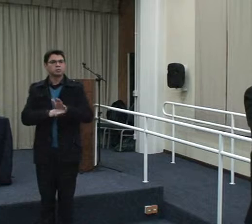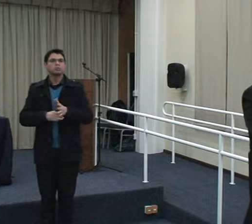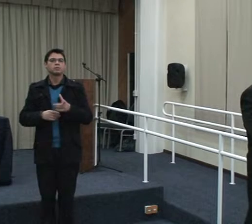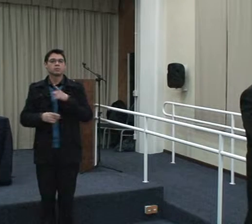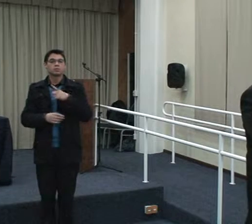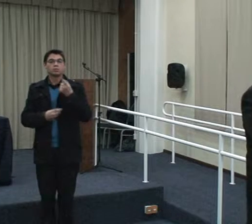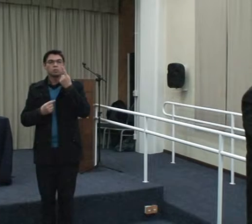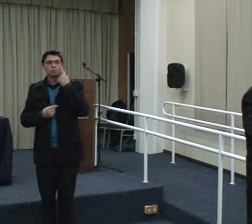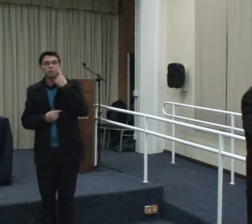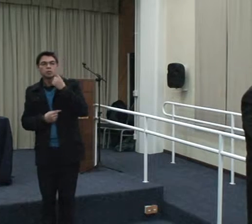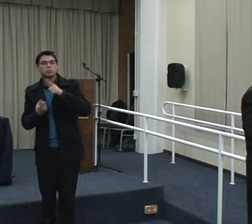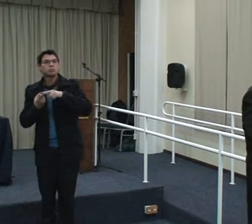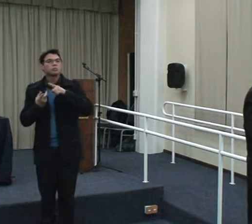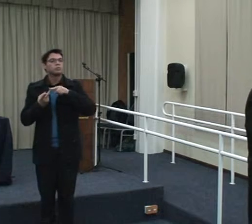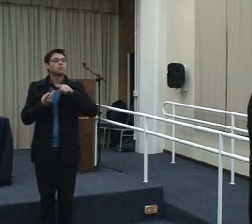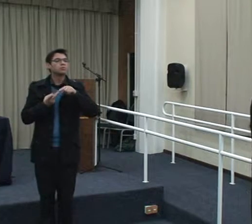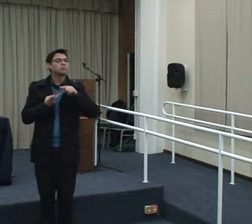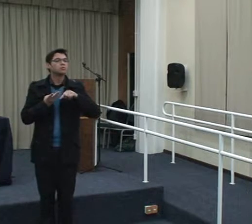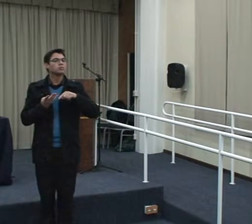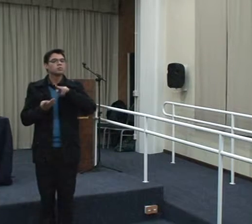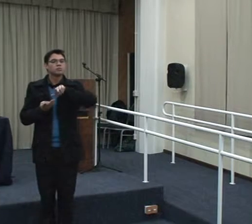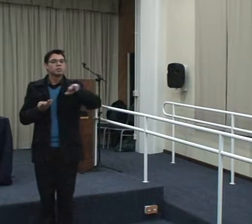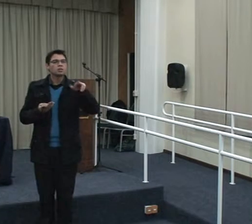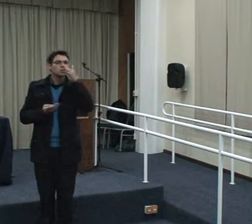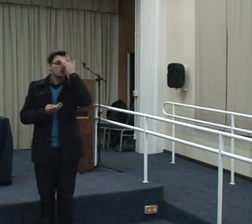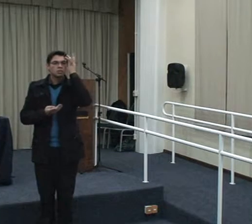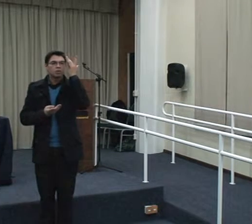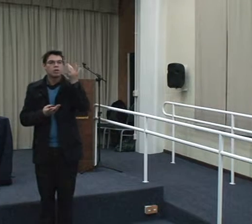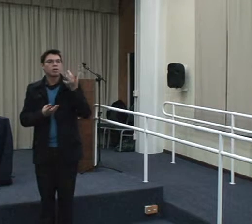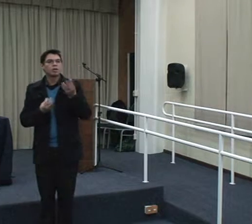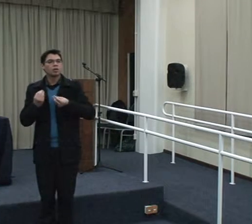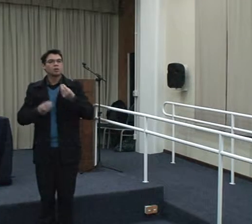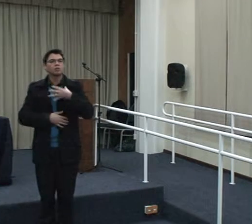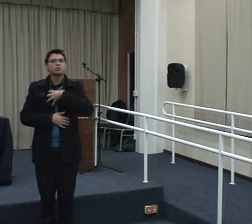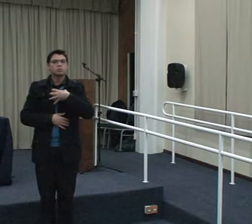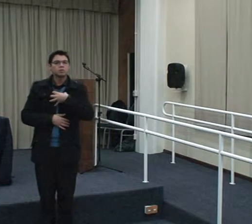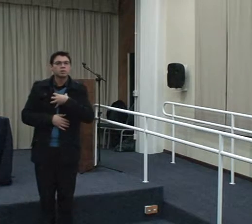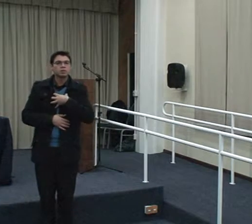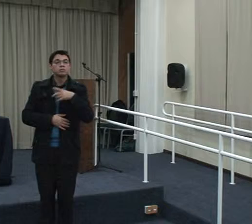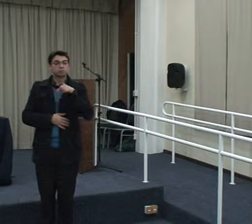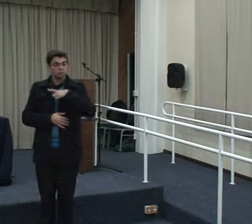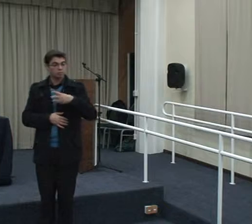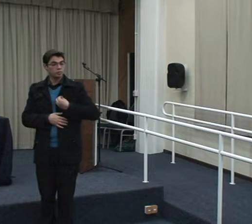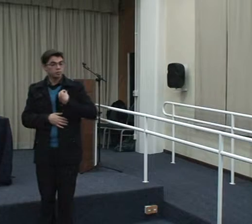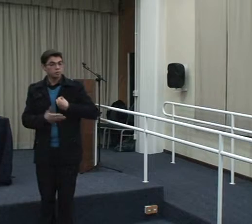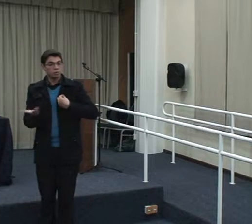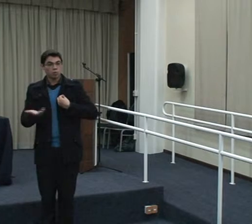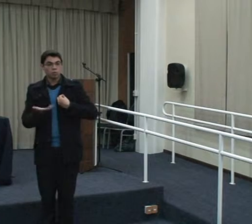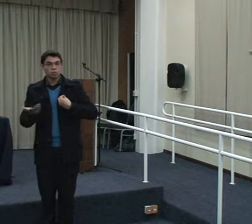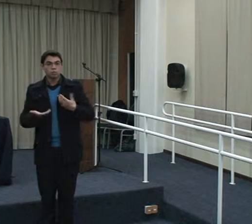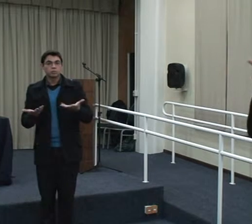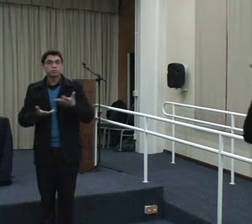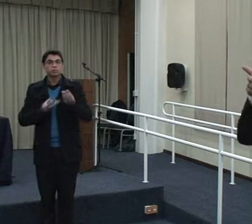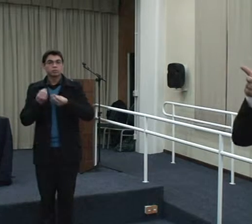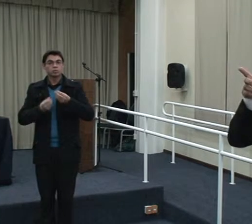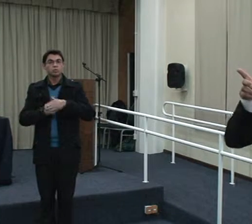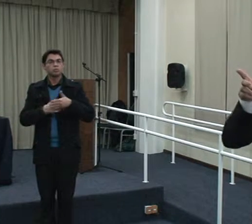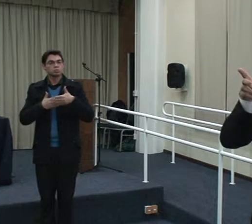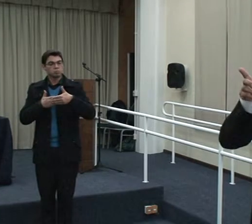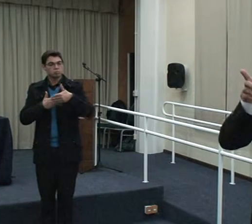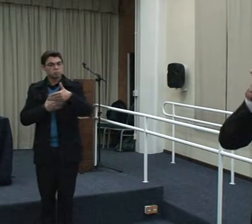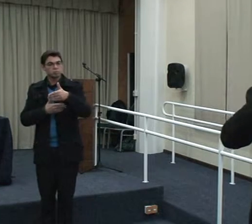Reis, Bernardi, enfim, tantas pessoas que estão aqui por isso que falou Dom Helder